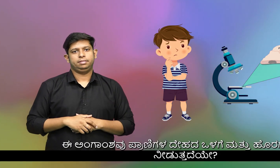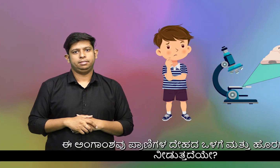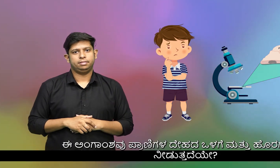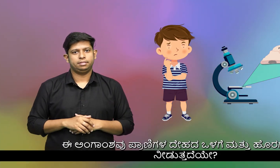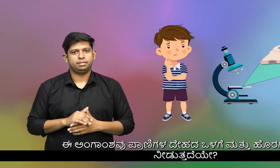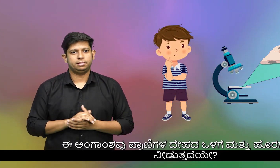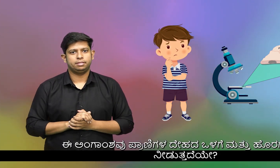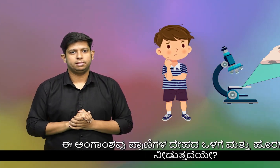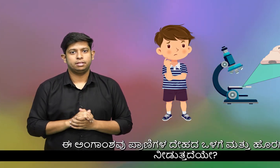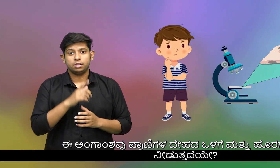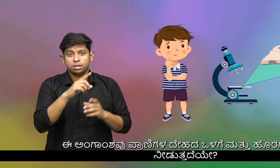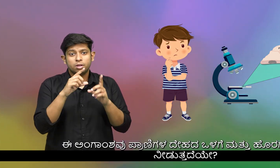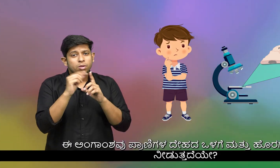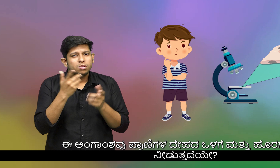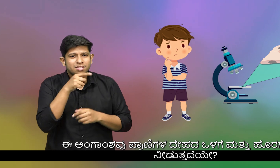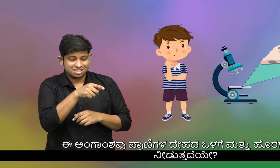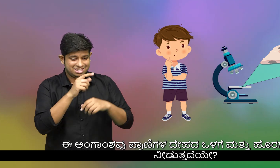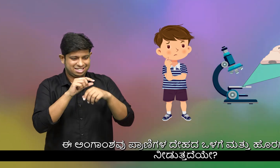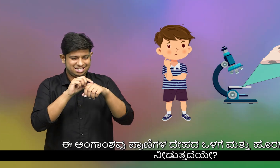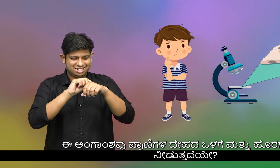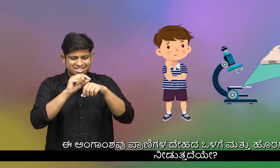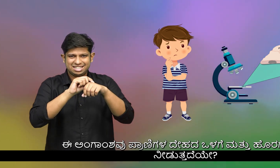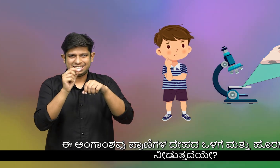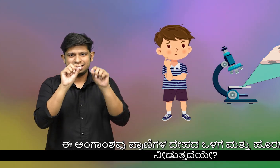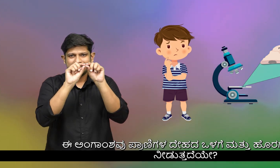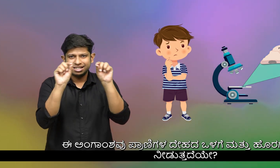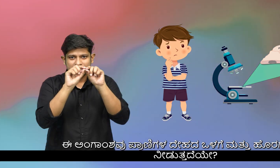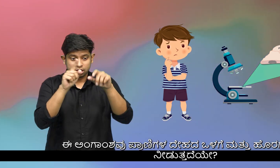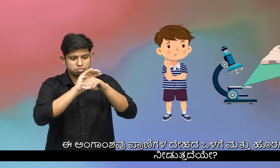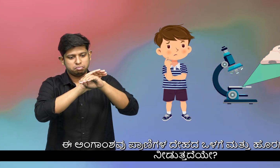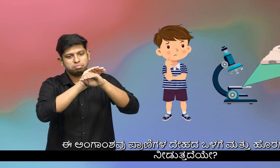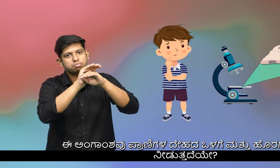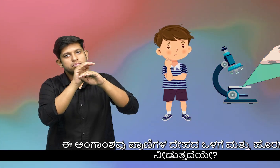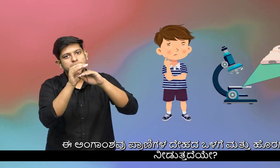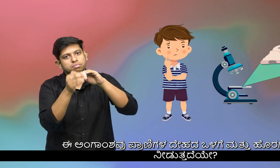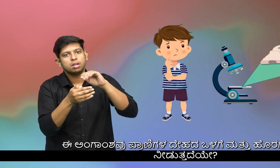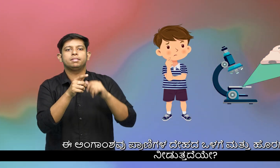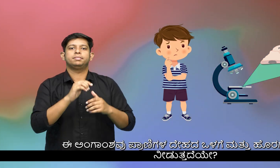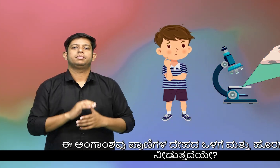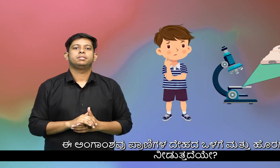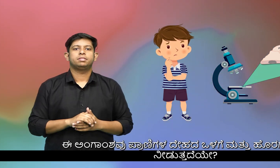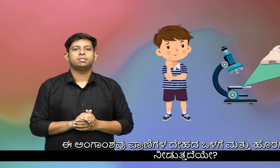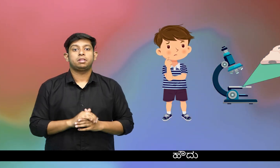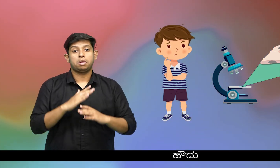ಈ ಅಂಗಾಂಶವು ಪ್ರಾಣಿಗಳ ದೇಹದ ಒಳಗೆ ಮತ್ತು ಹೊರಗೆ ರಕ್ಷಣೆ ನೀಡುತ್ತದೆಯೇ?